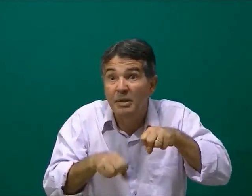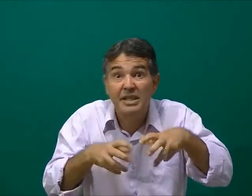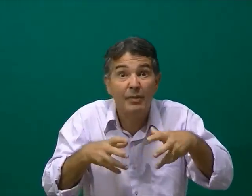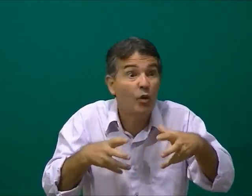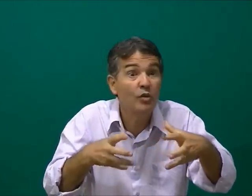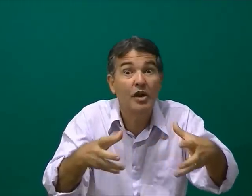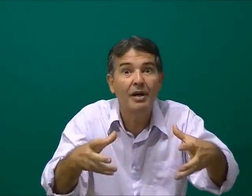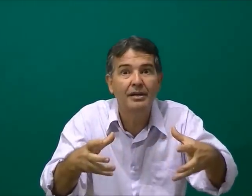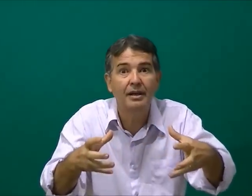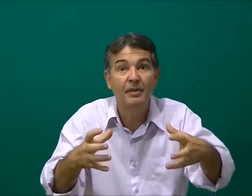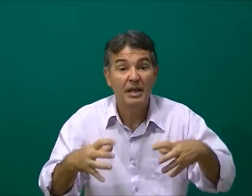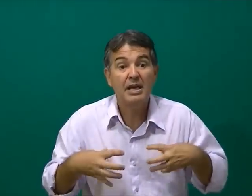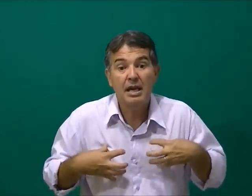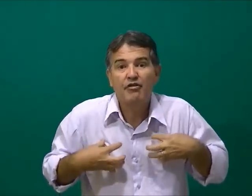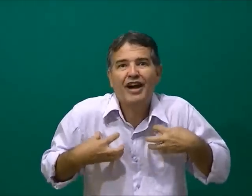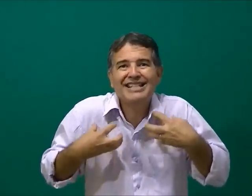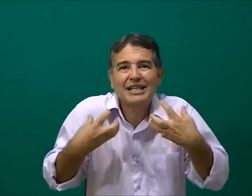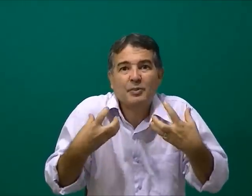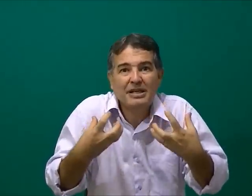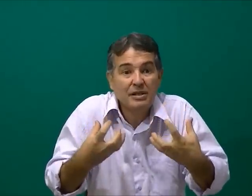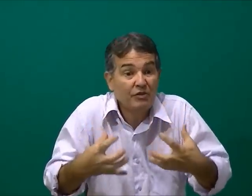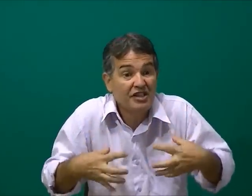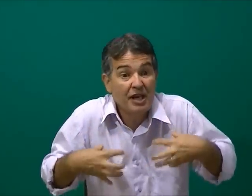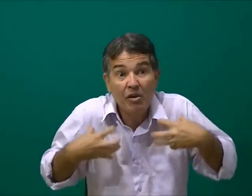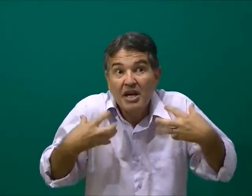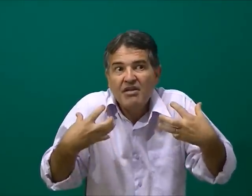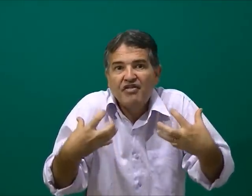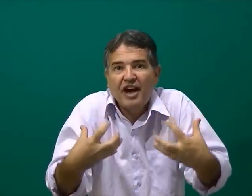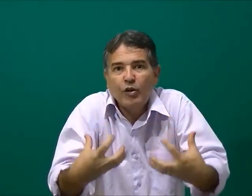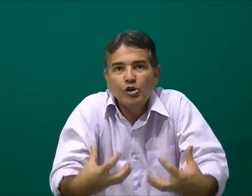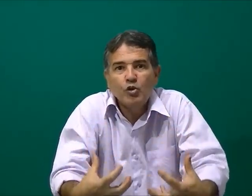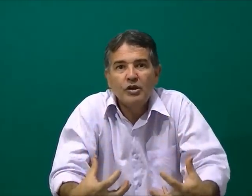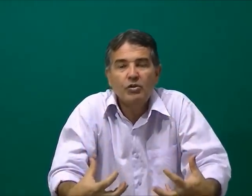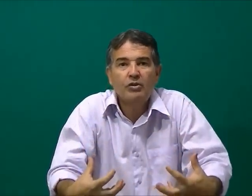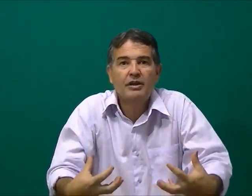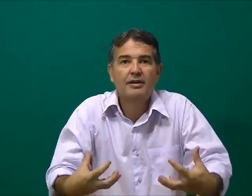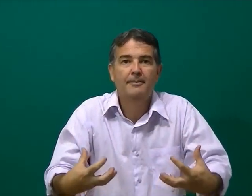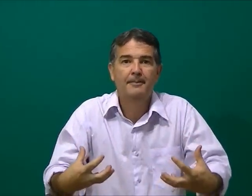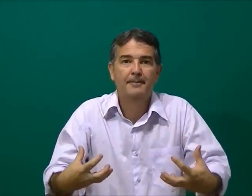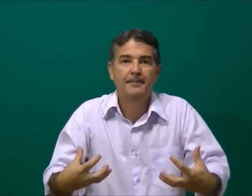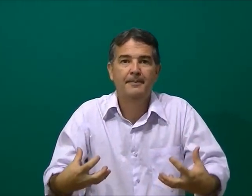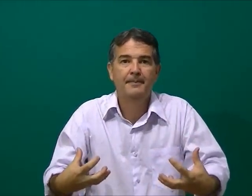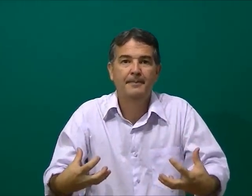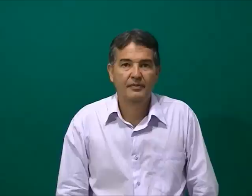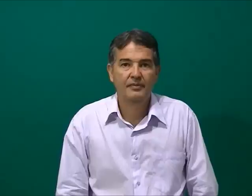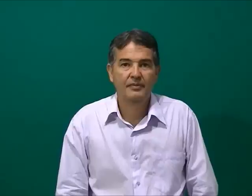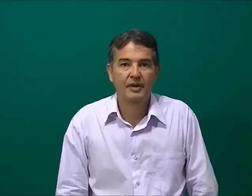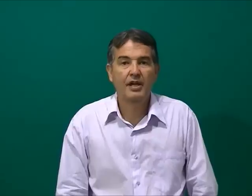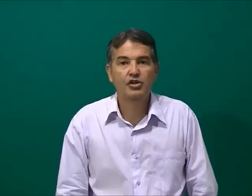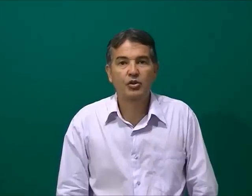Perceba como o leão anda e faça a expressão facial e vá construindo com ele a